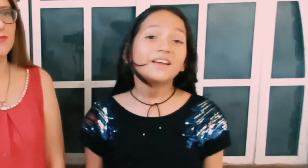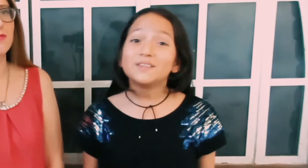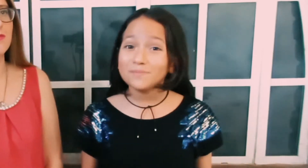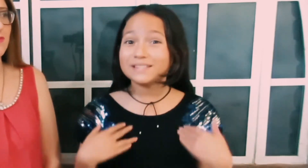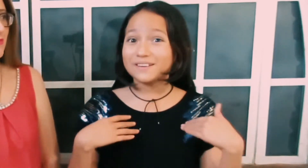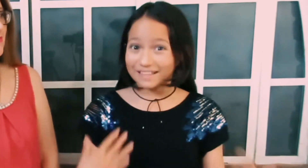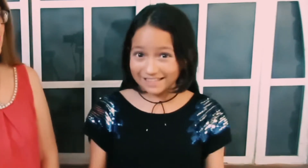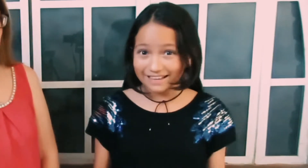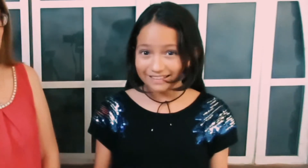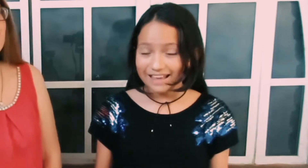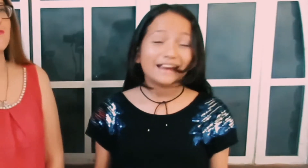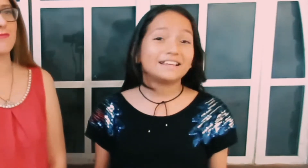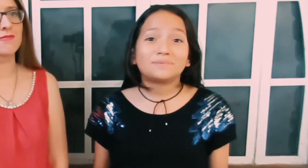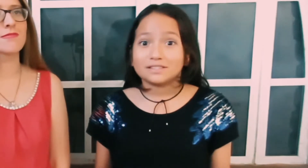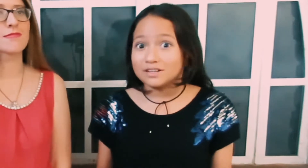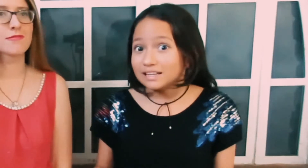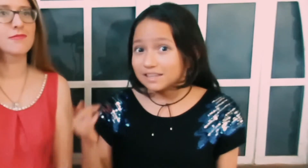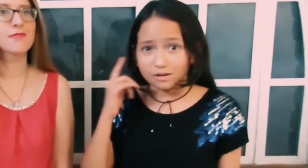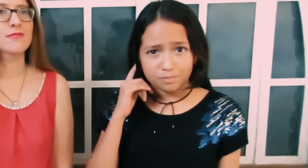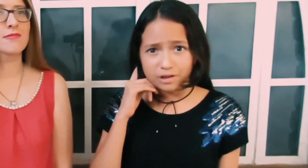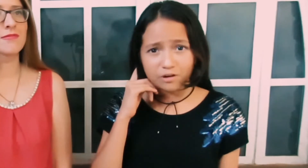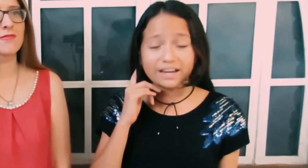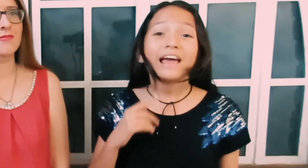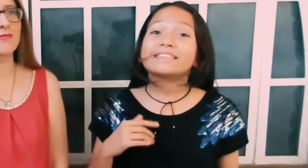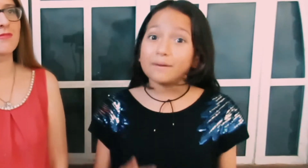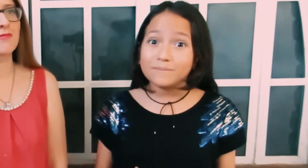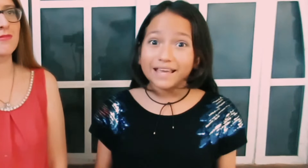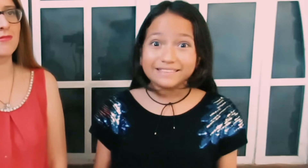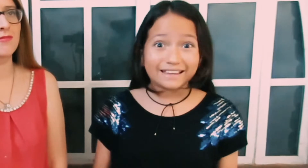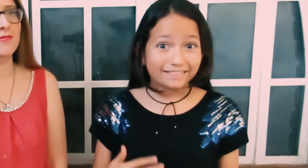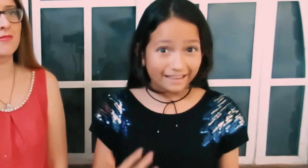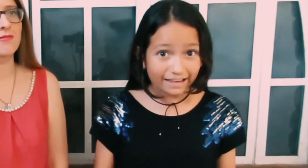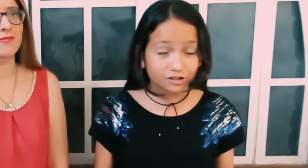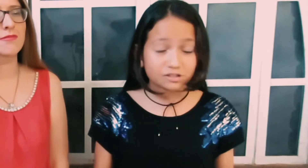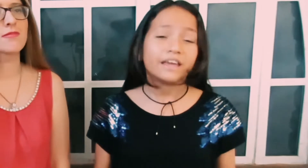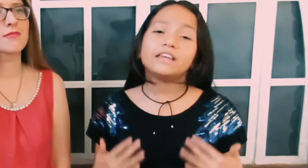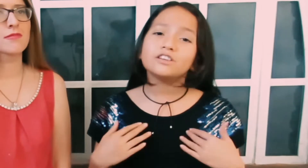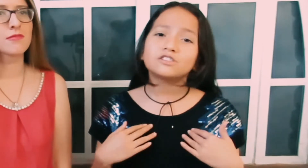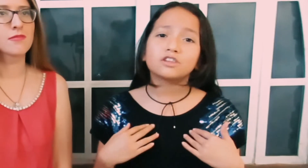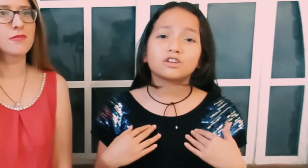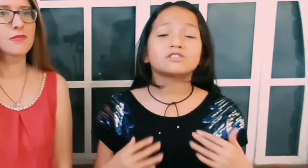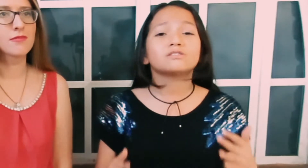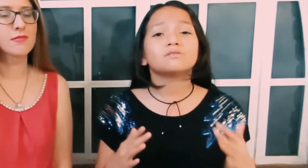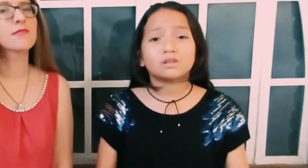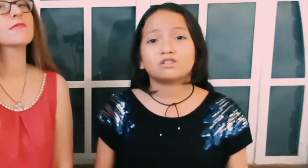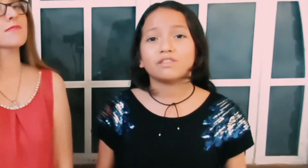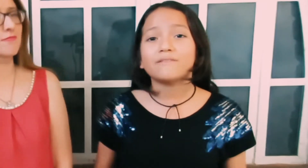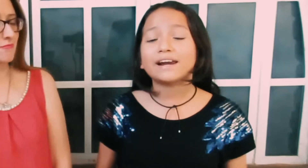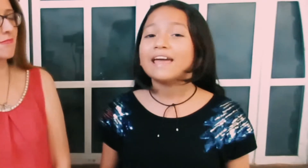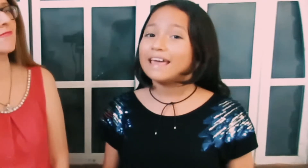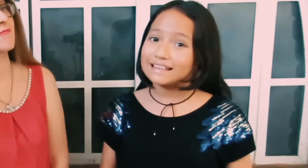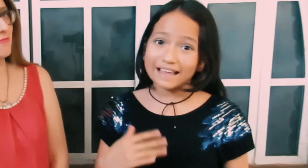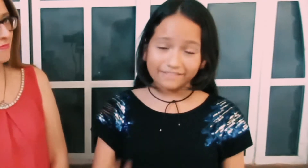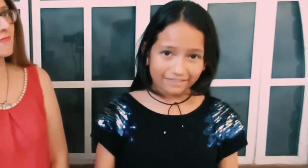Yo pienso que sí, las personas que no pueden oír también tienen derechos y nosotros, nuestro deber es